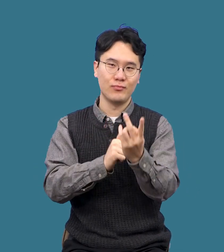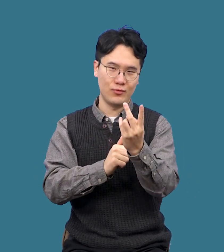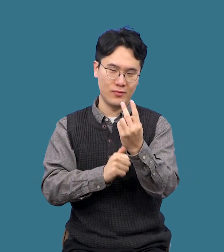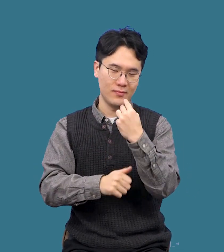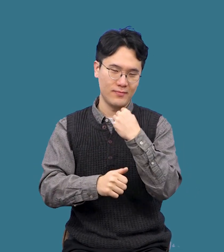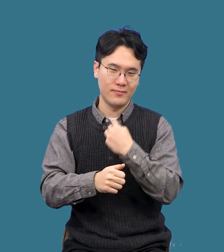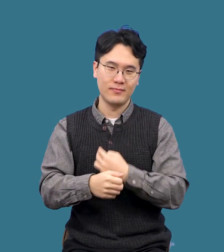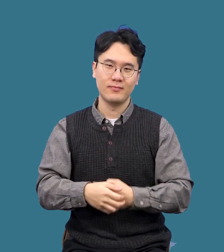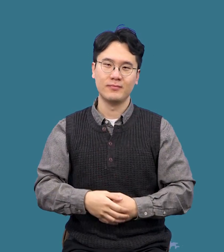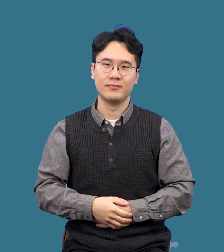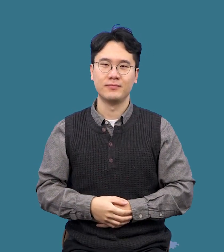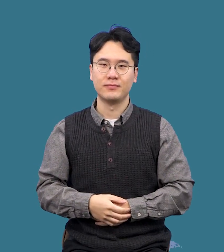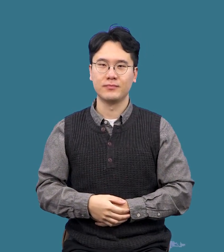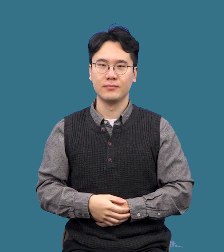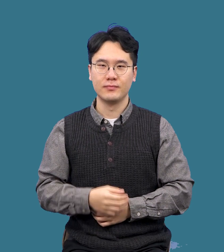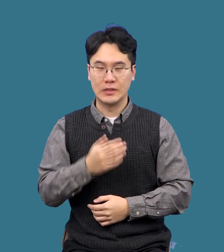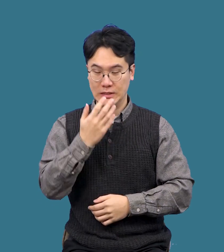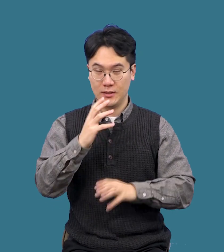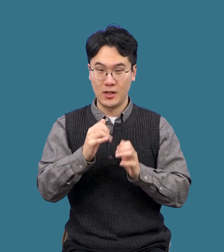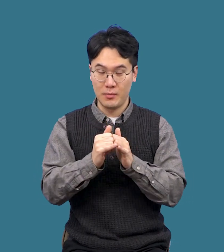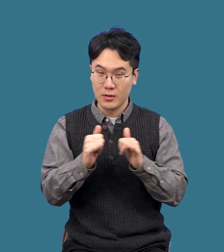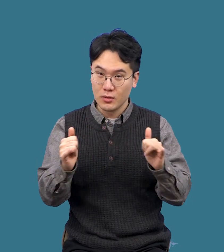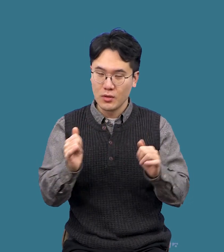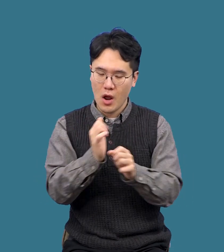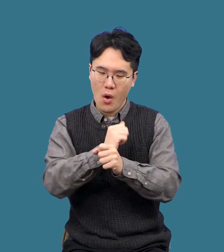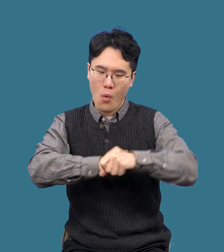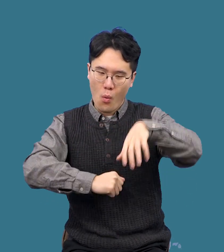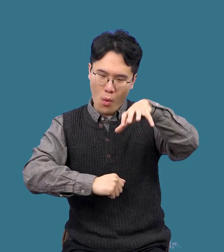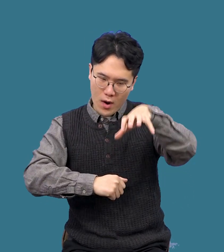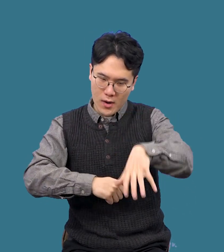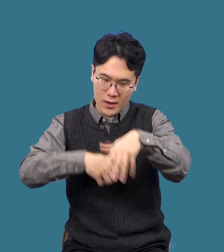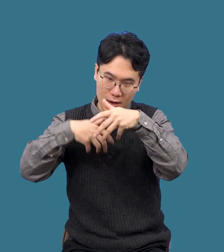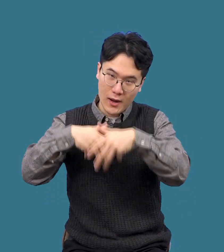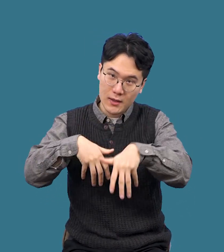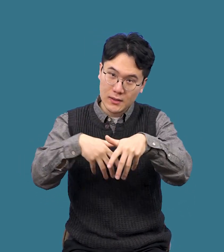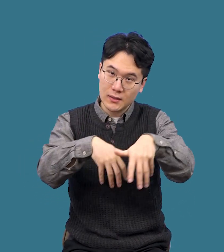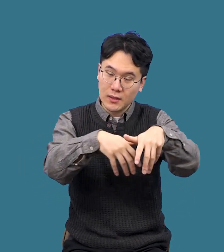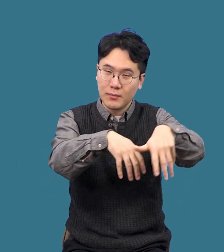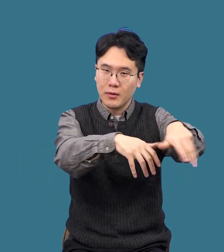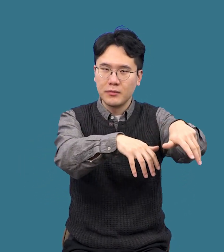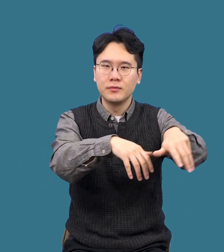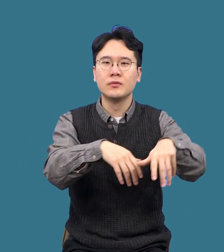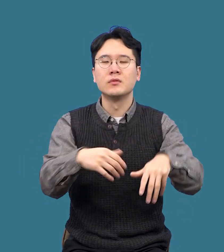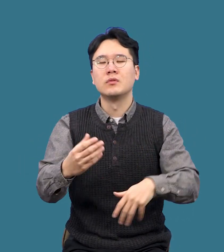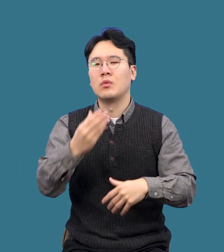하여금 광야를 행진하며 회막 중심의 삶을